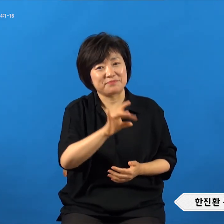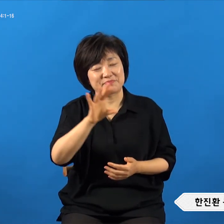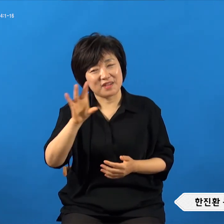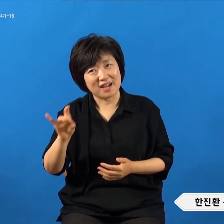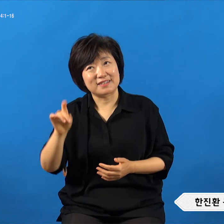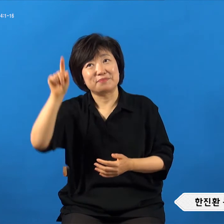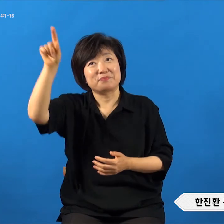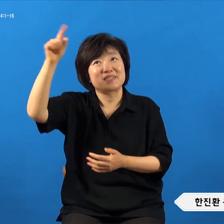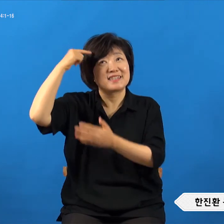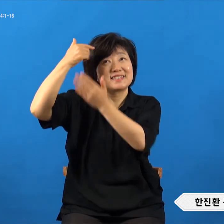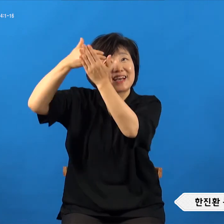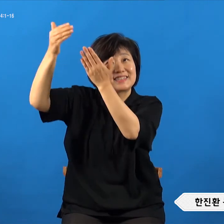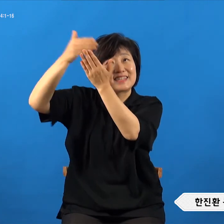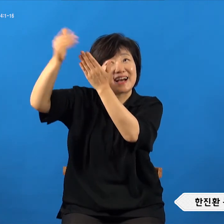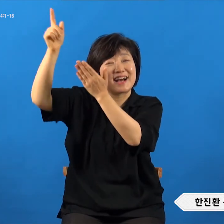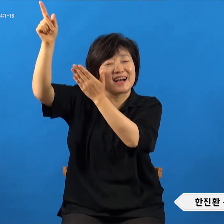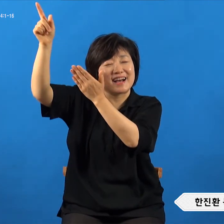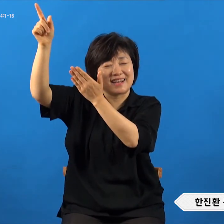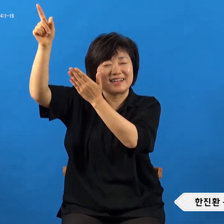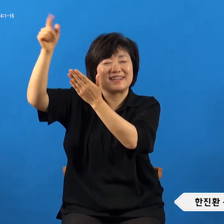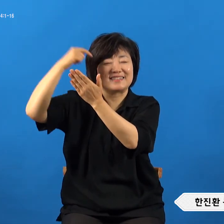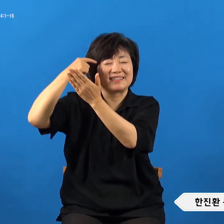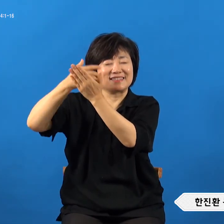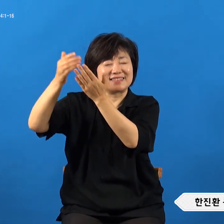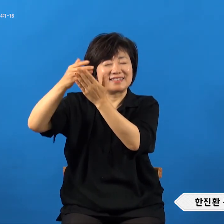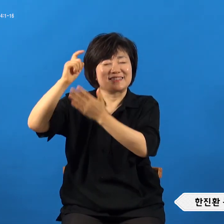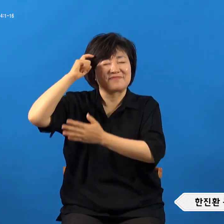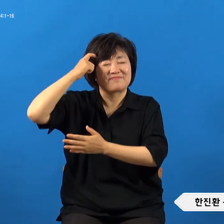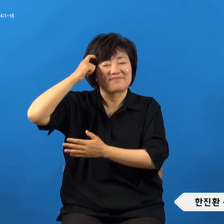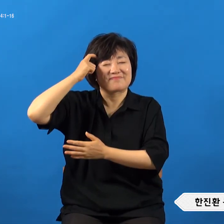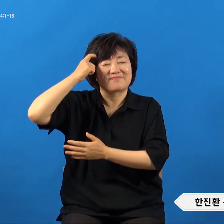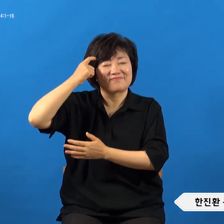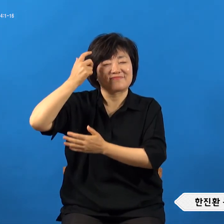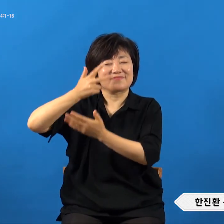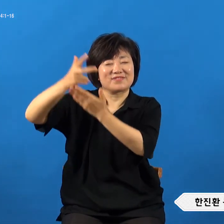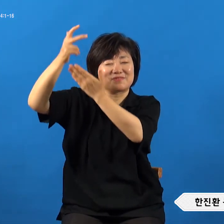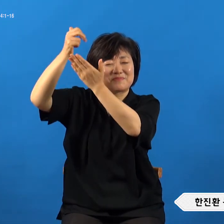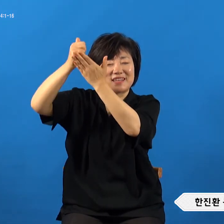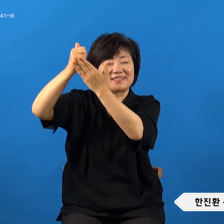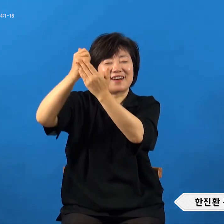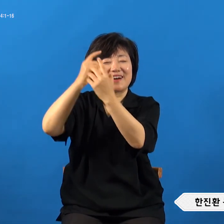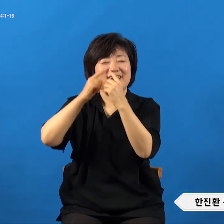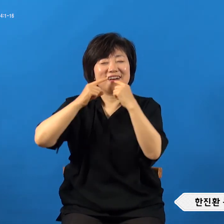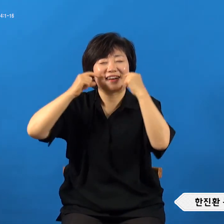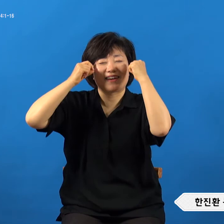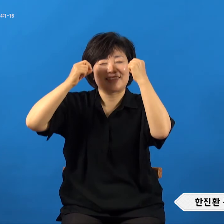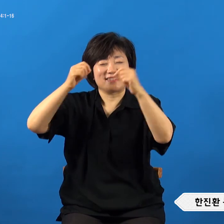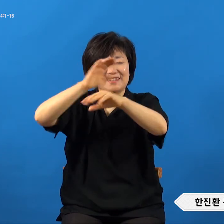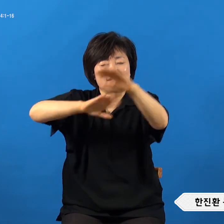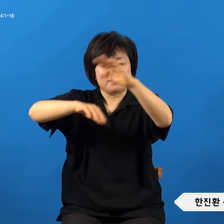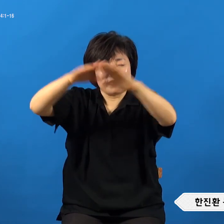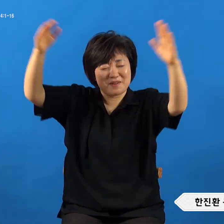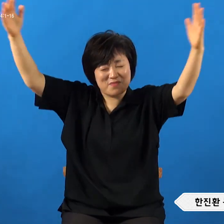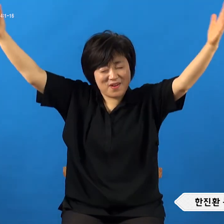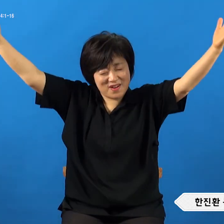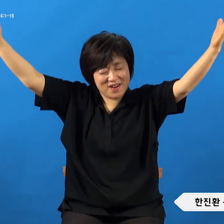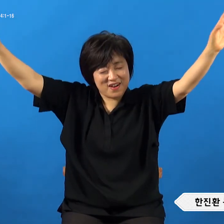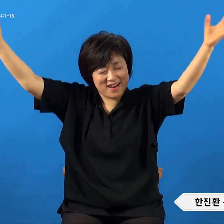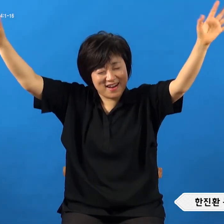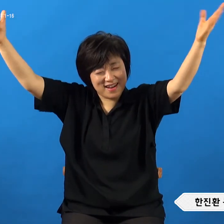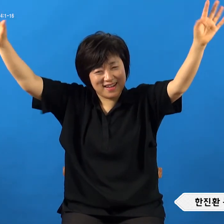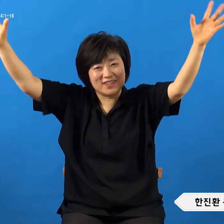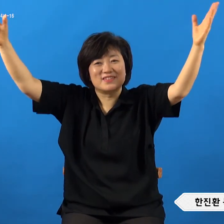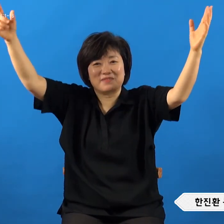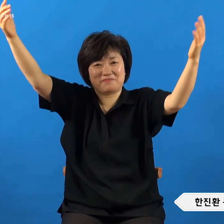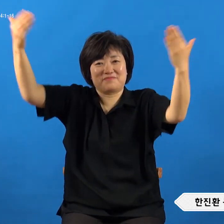종종 그 장면을 상상을 해보십시오. 그 순간 우리 주님께서 환하게 두 팔 벌려 우리를